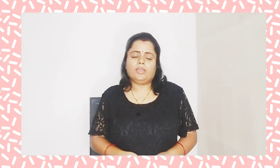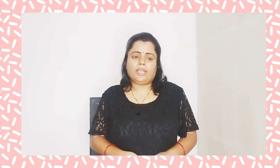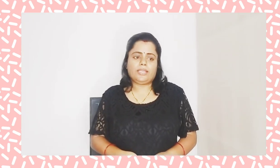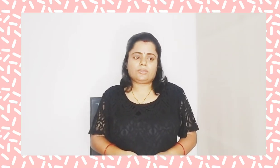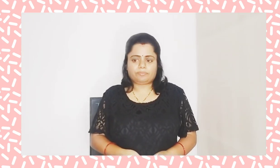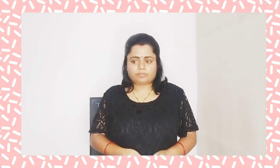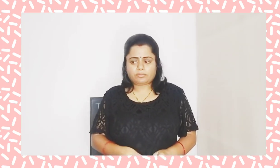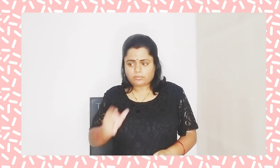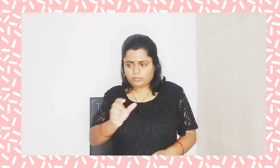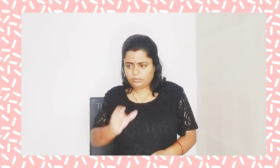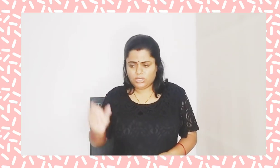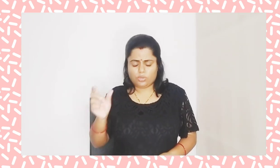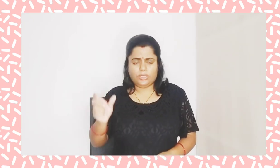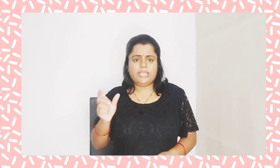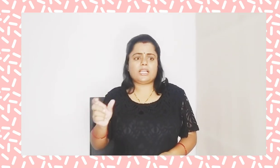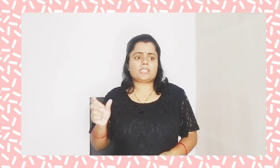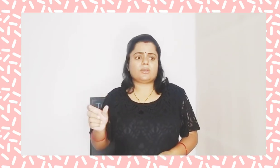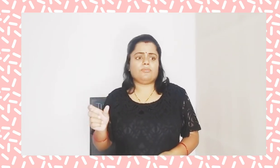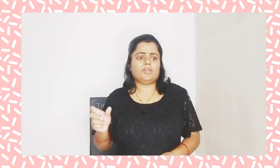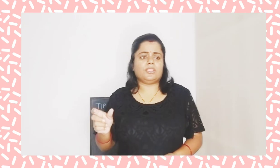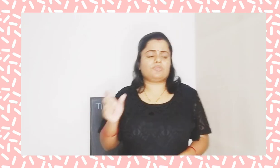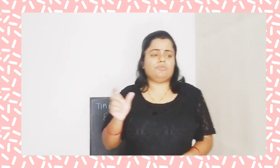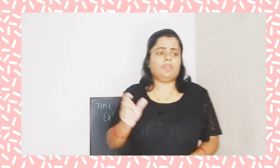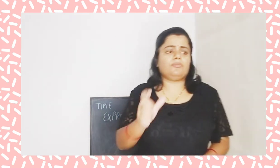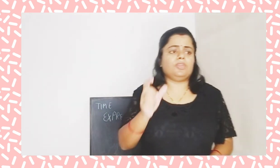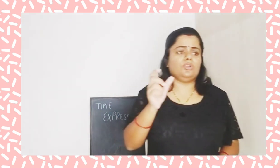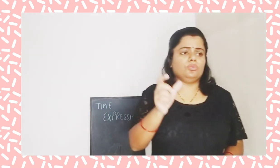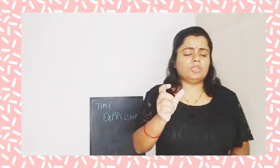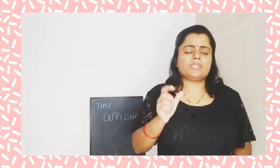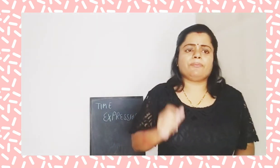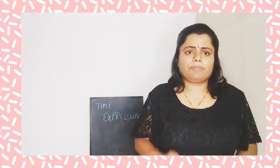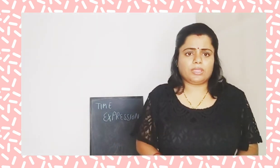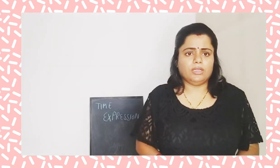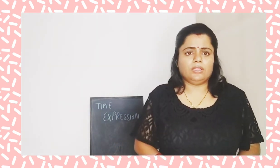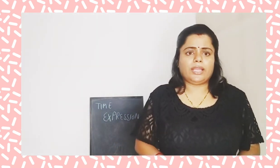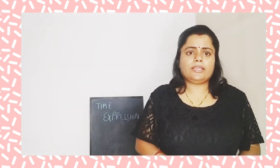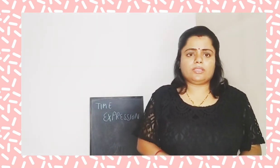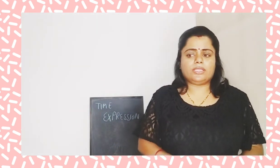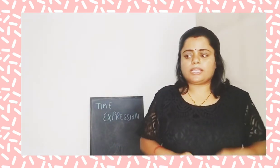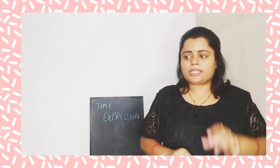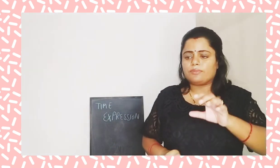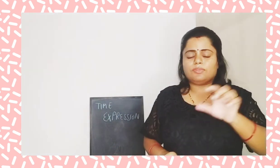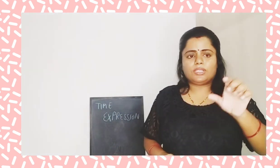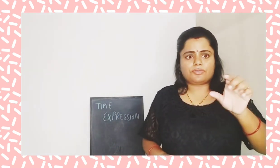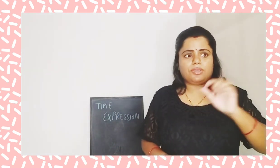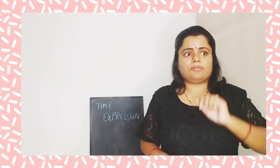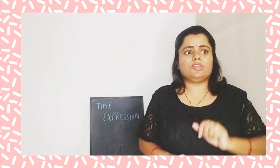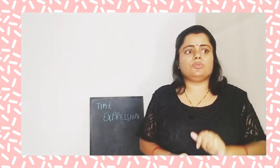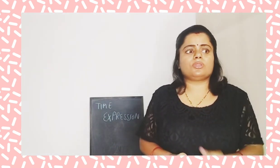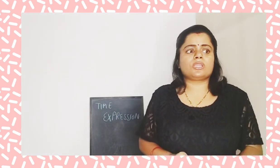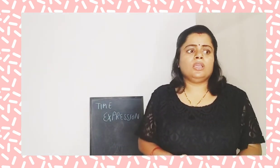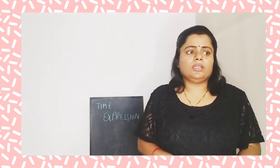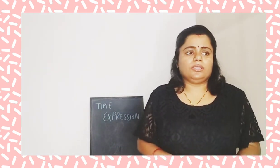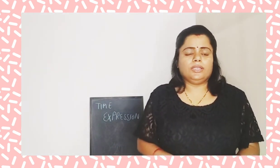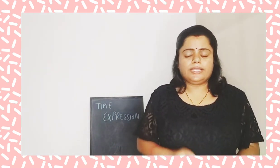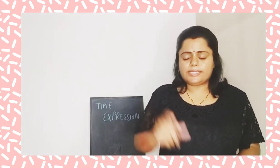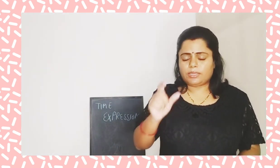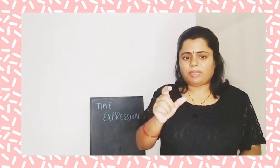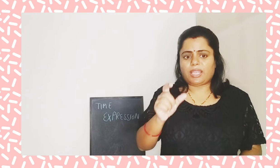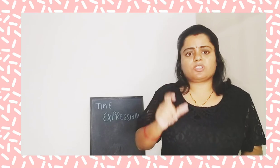right? So these are some words where we use the, right? These are some words where we use the, इन सब time